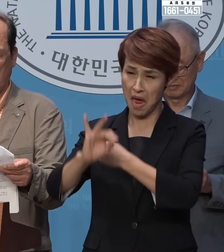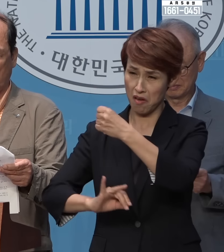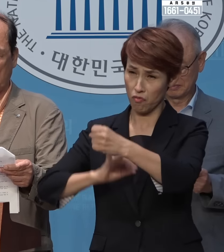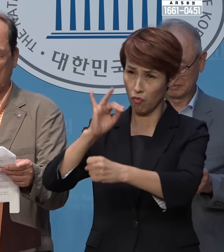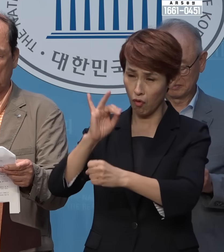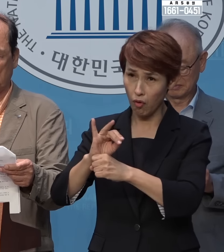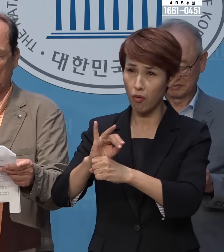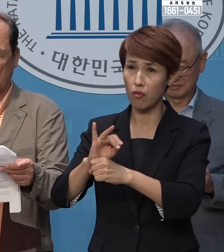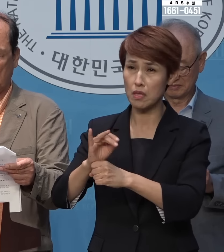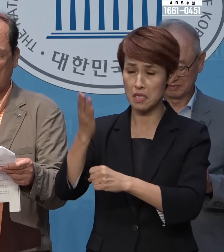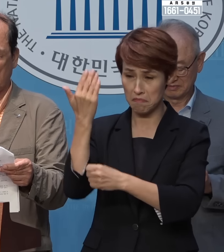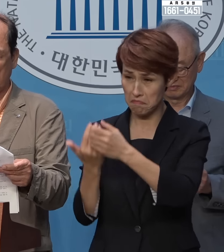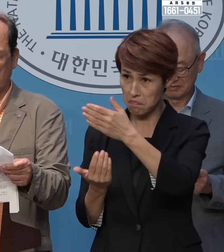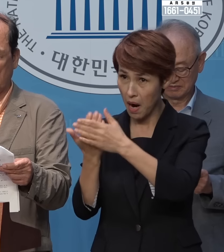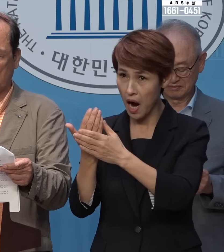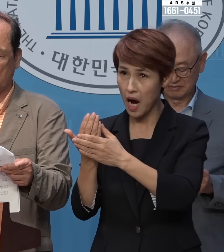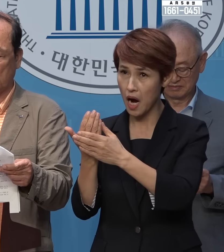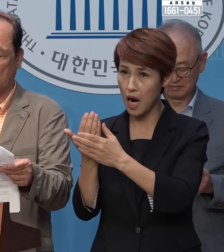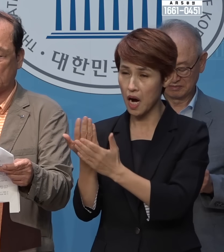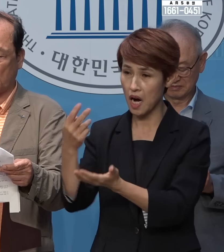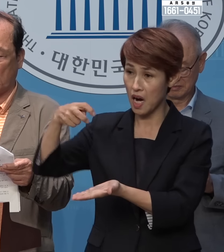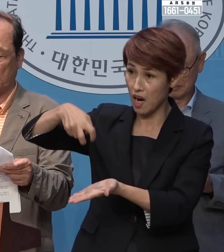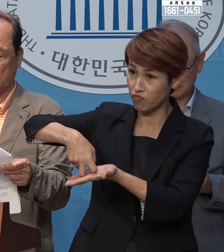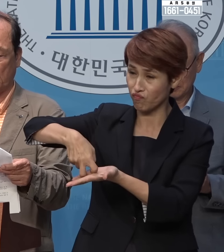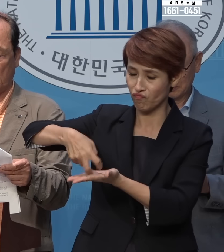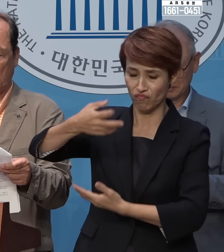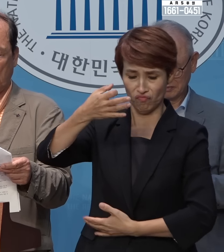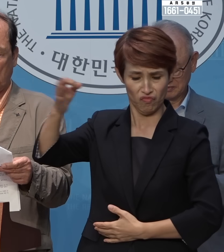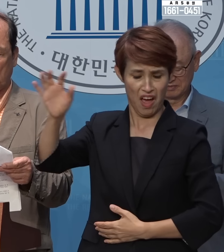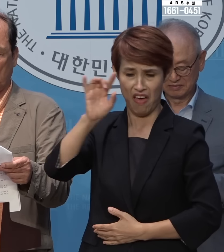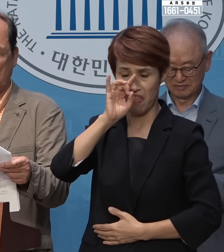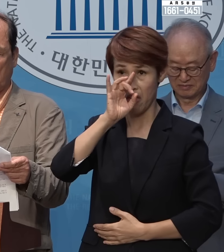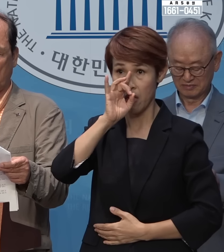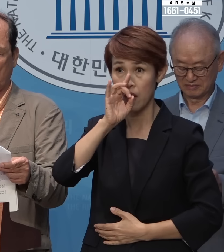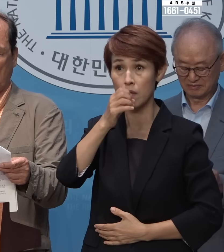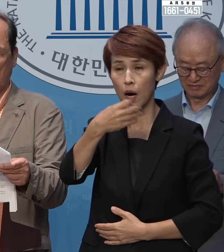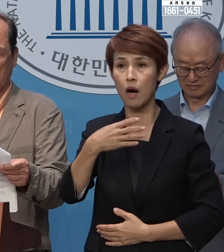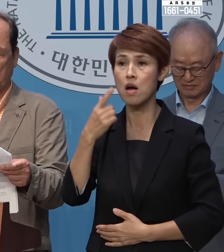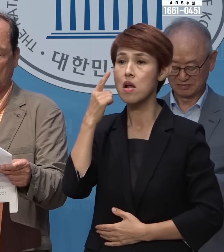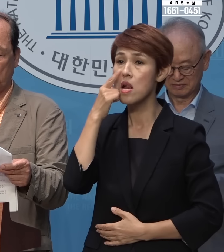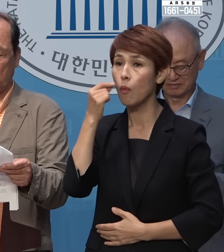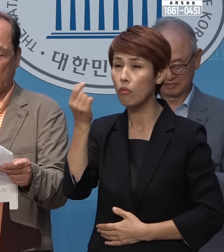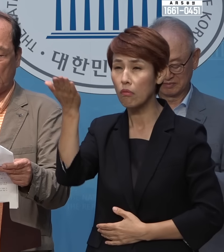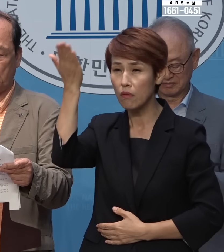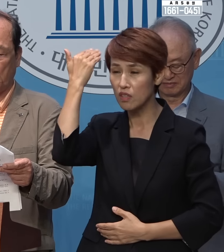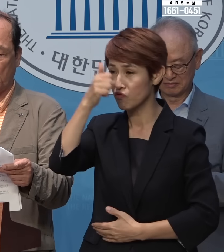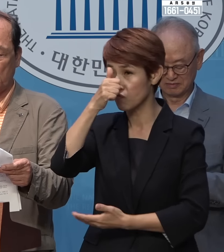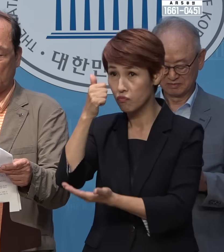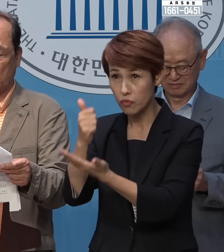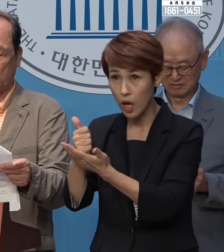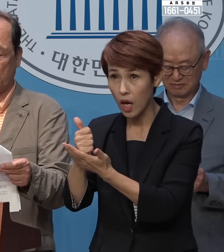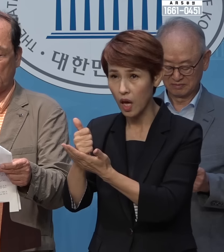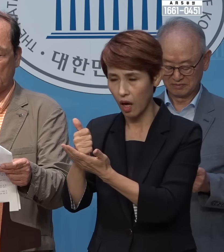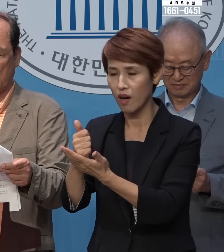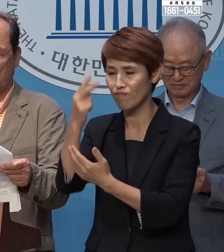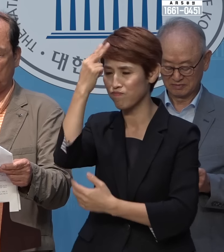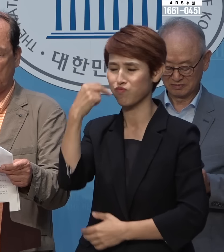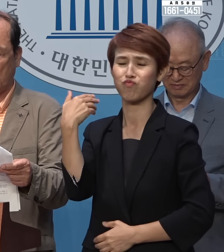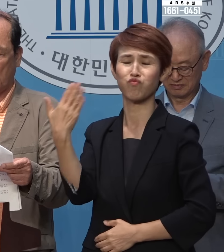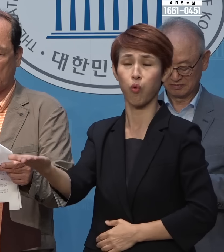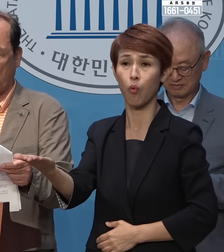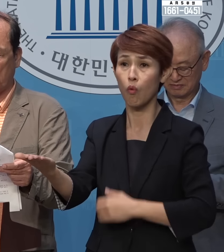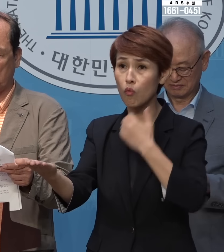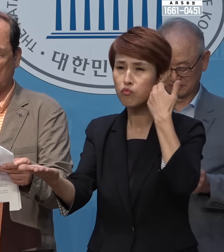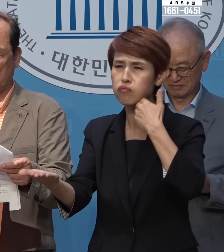꿇고 사과하는 일은 인정할 수 없다고 하면서 일본의 과거 범죄에 면죄부를 주려는 자가